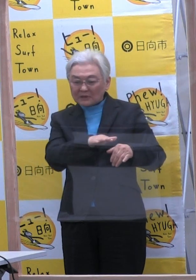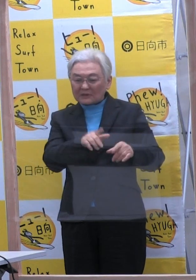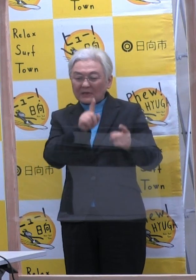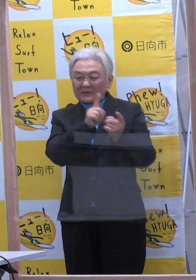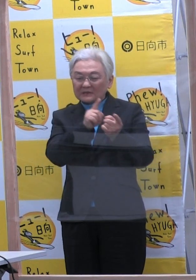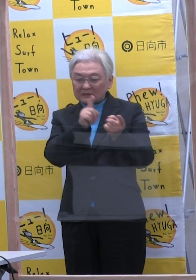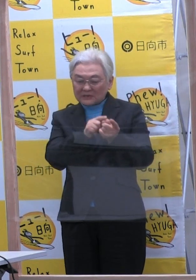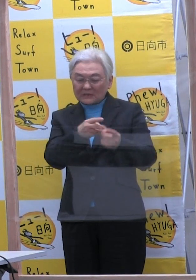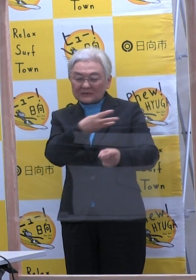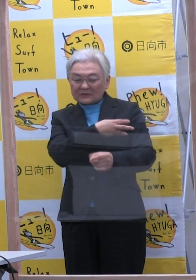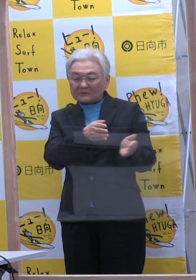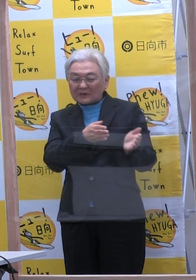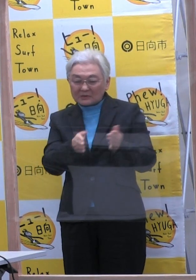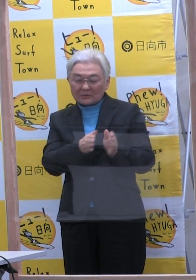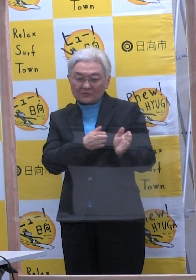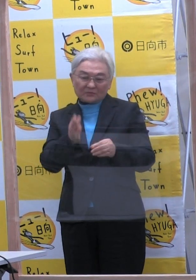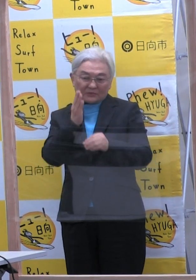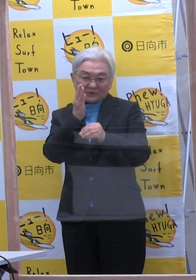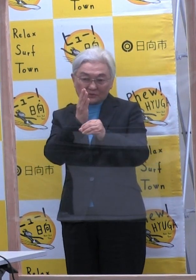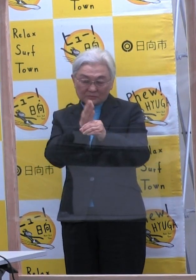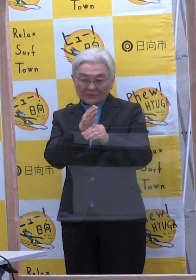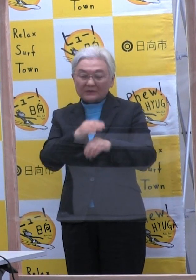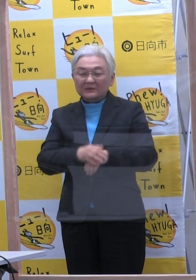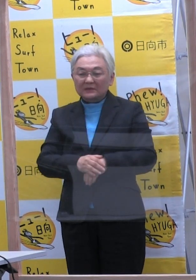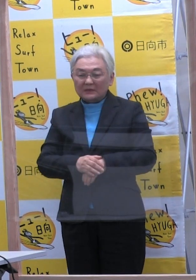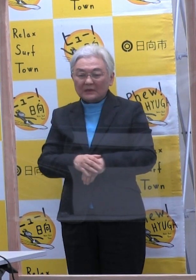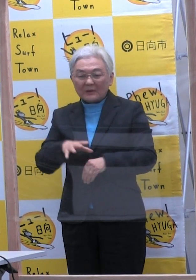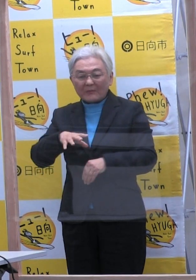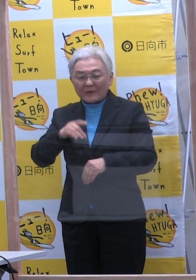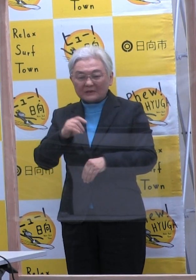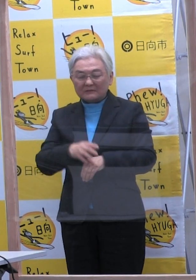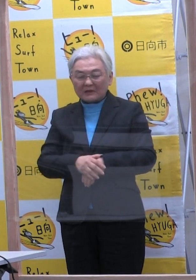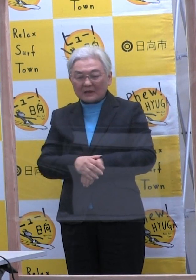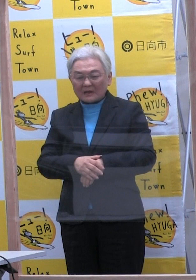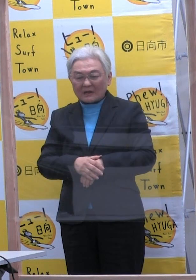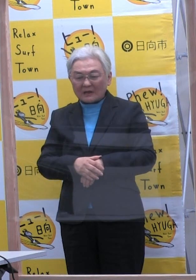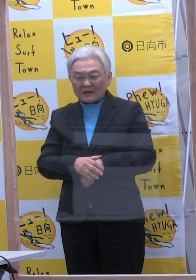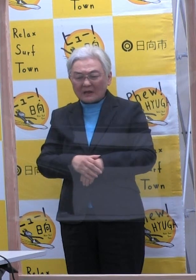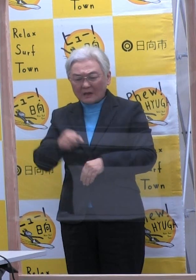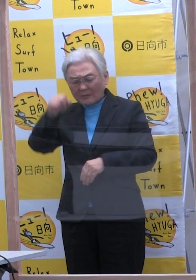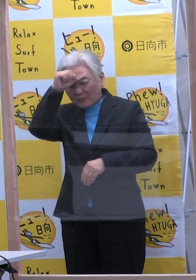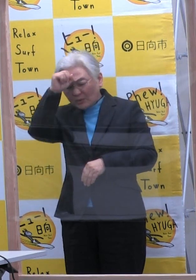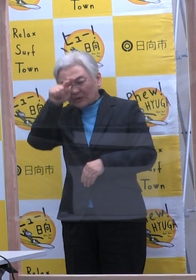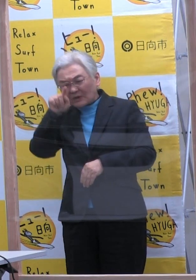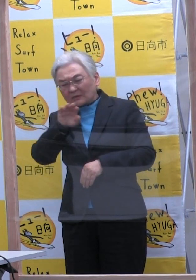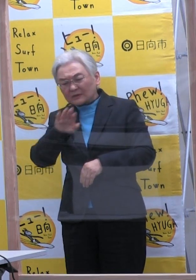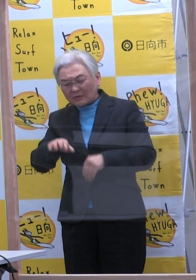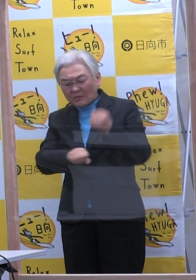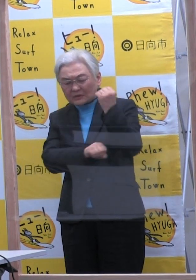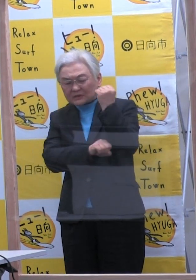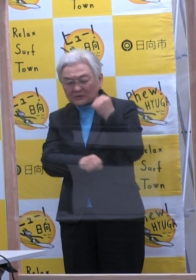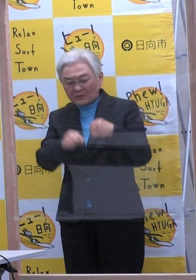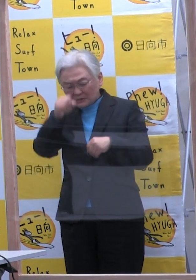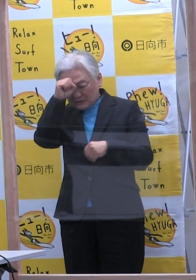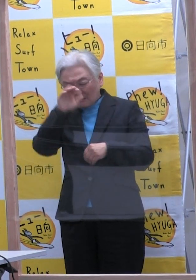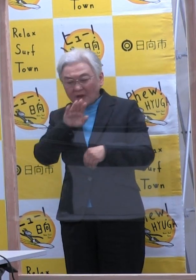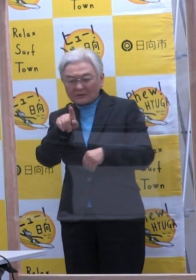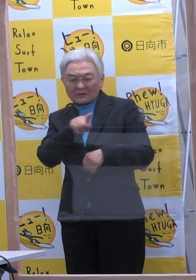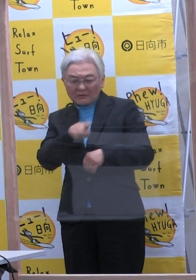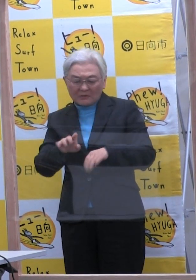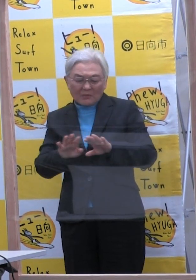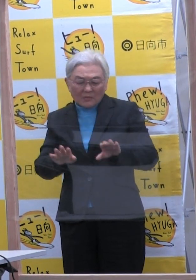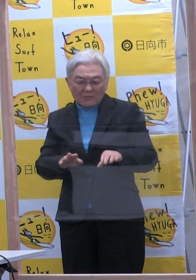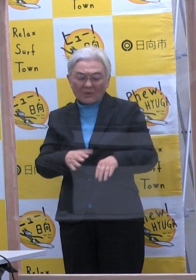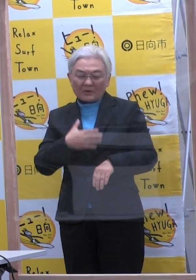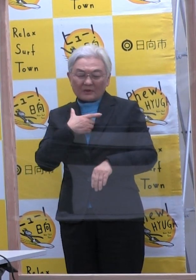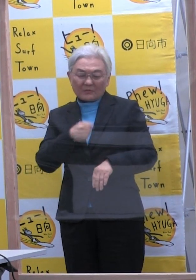ができるよう準備を進めています。まずは難病や基礎疾患のある小児の方で接種を